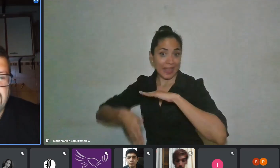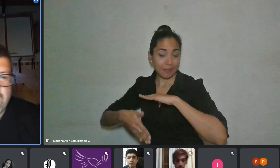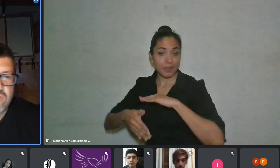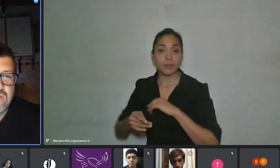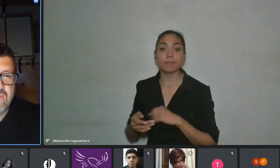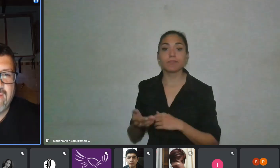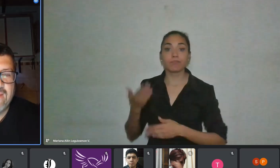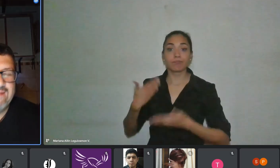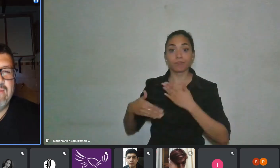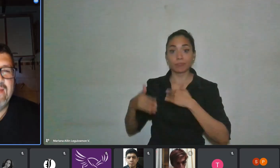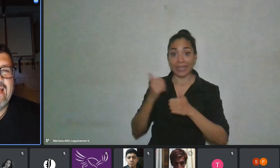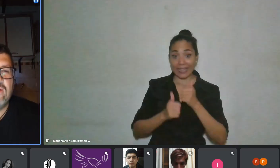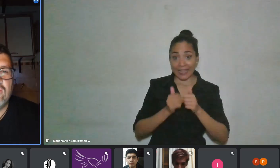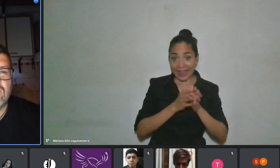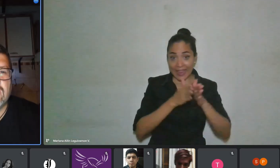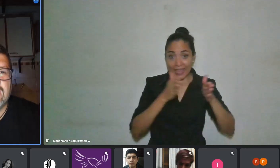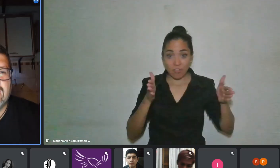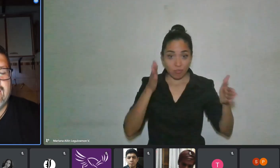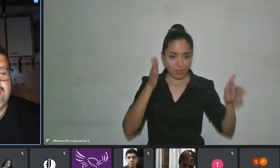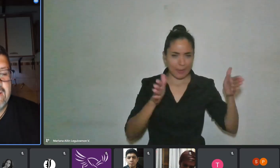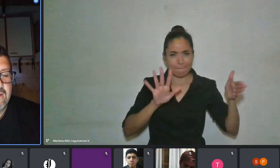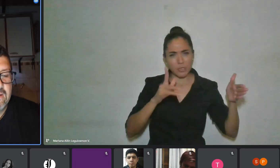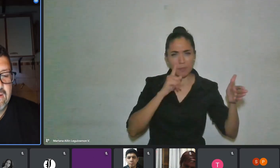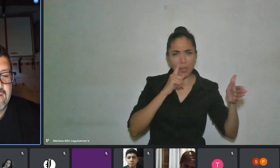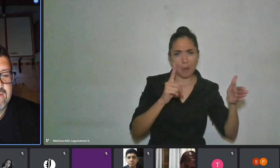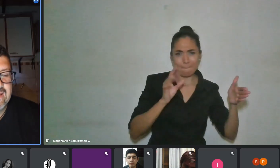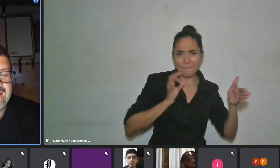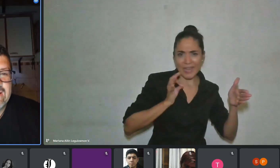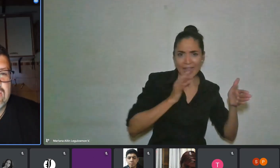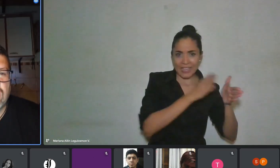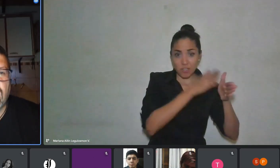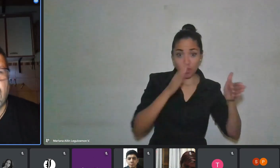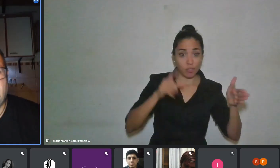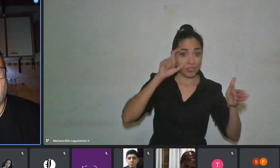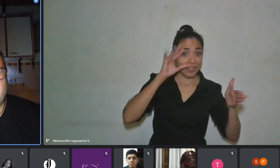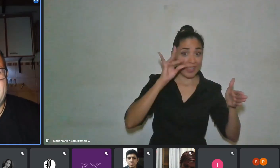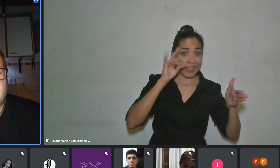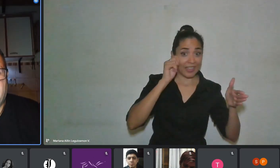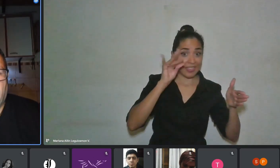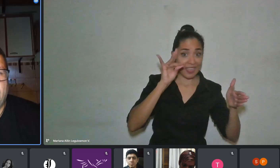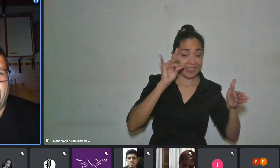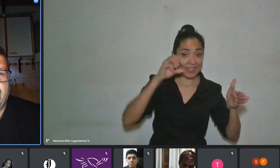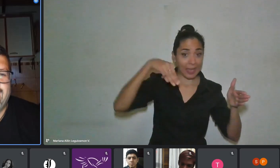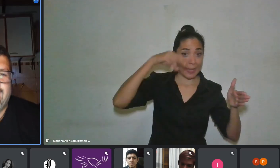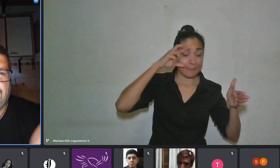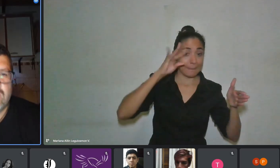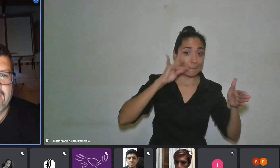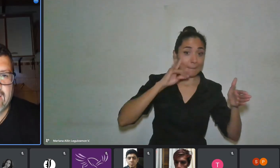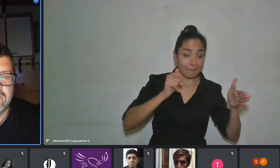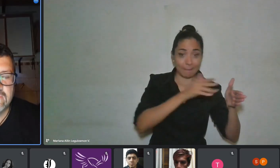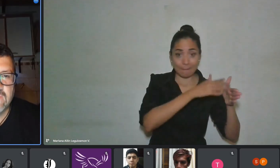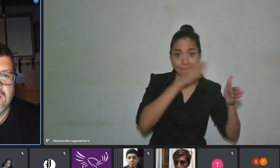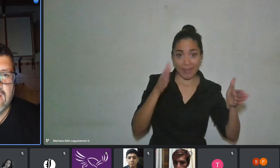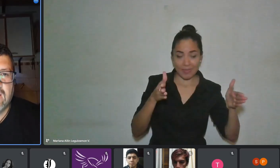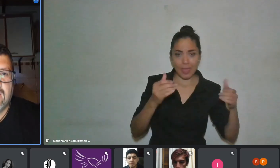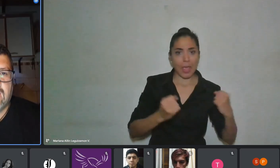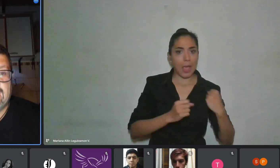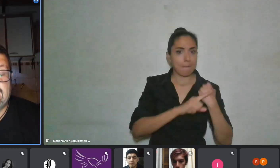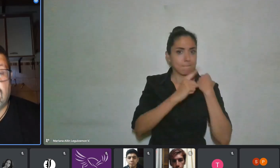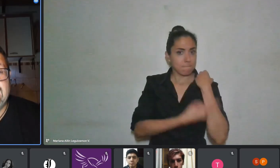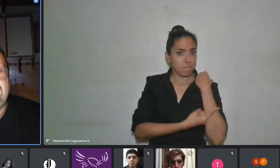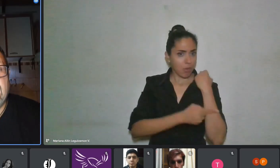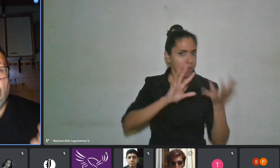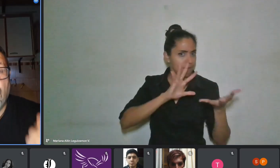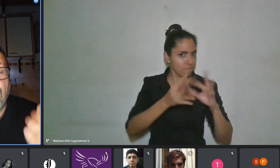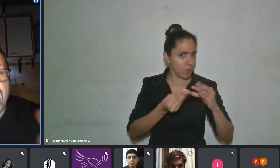son aproximadamente 1000 años, se ejerció el poder de forma déspota.